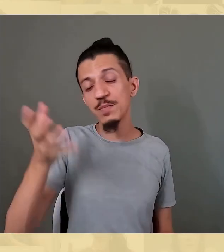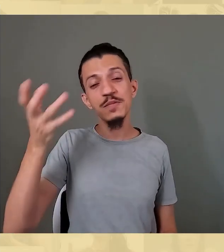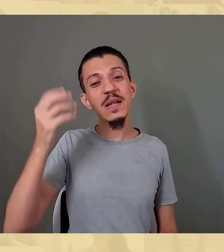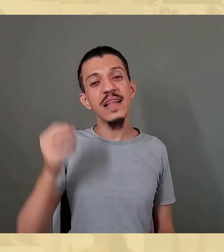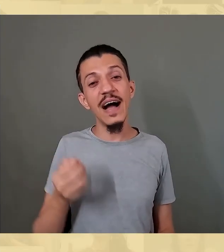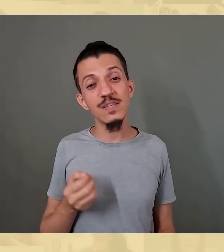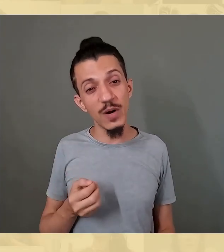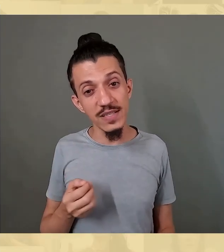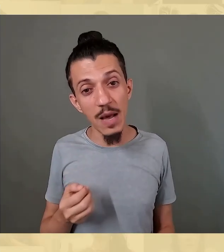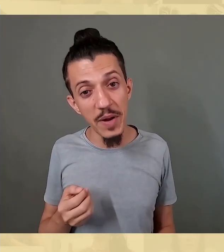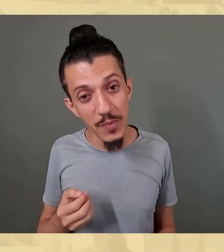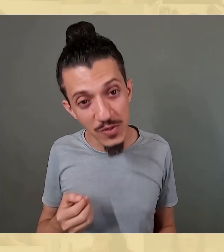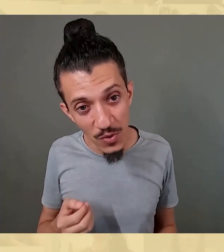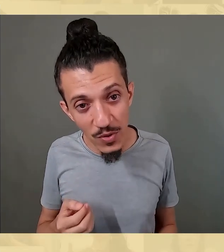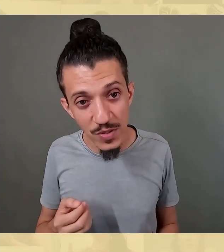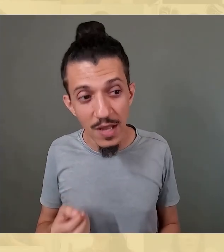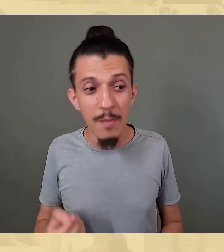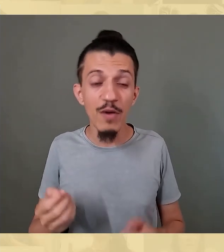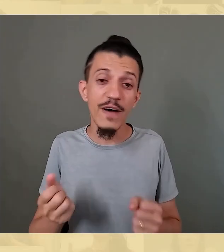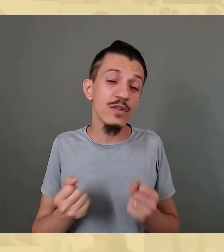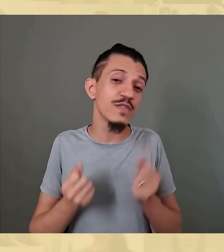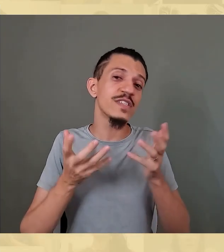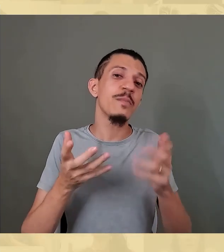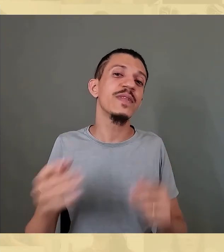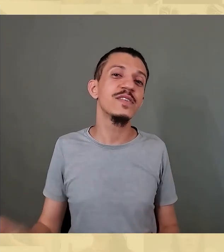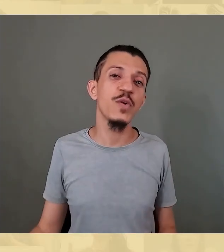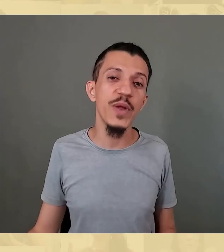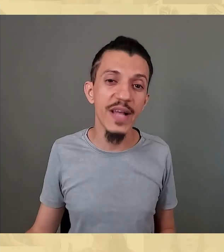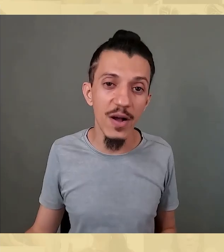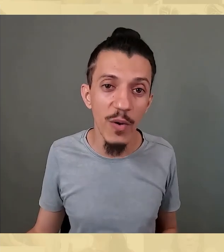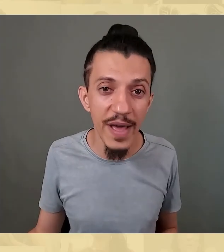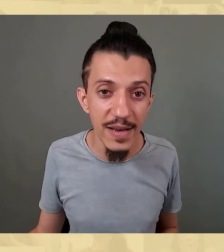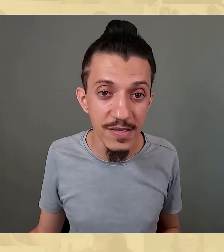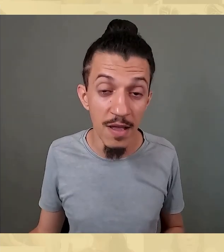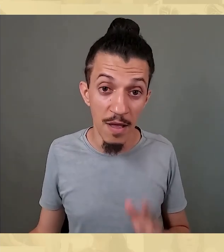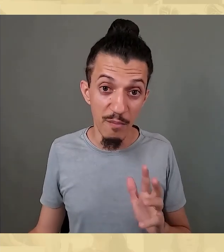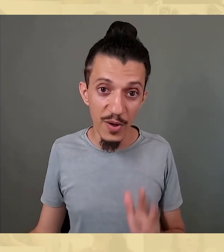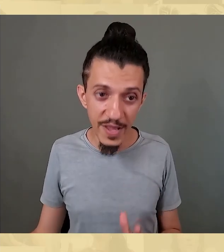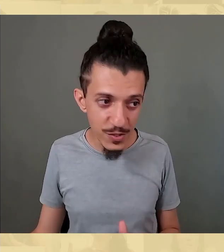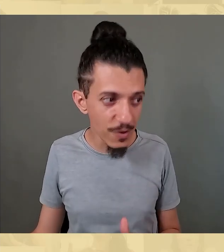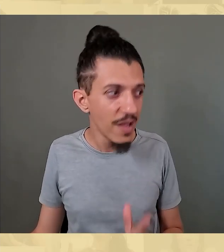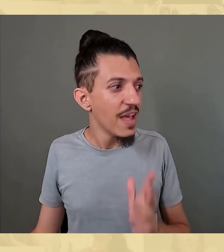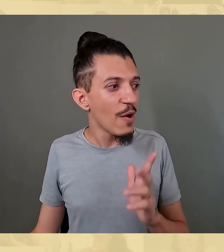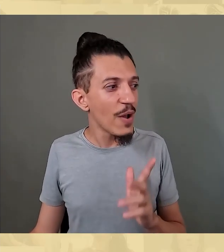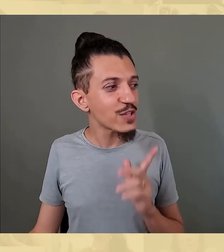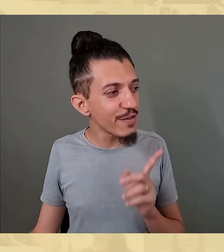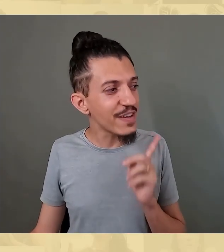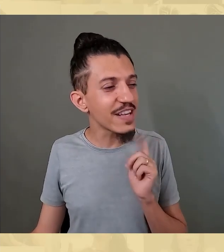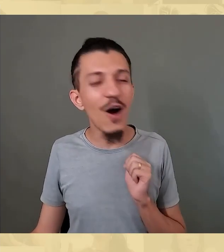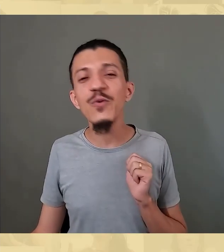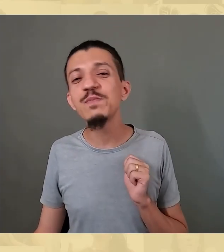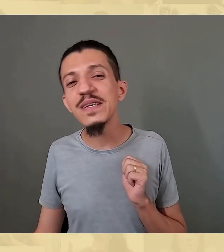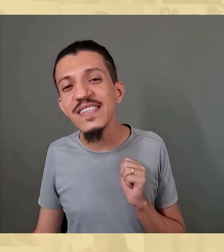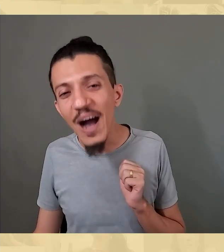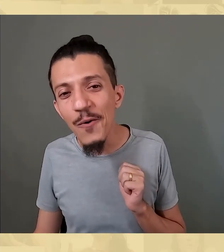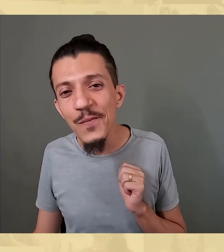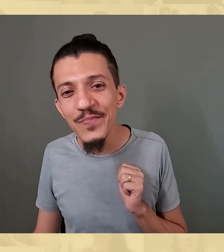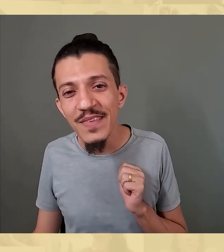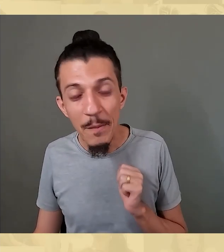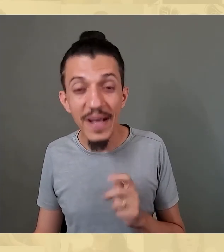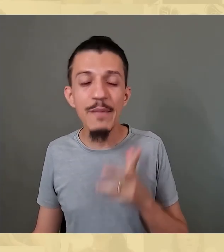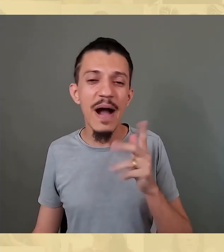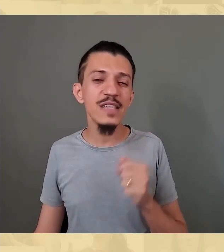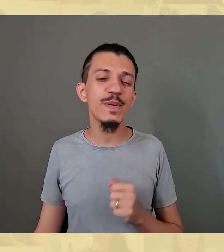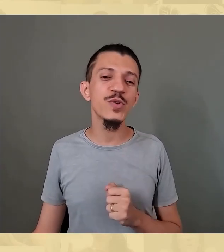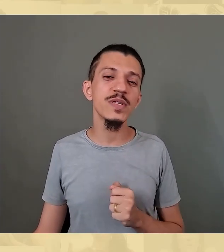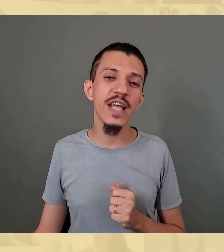novas possibilidades podem se abrir para os surdos, pelo fato de você poder se comunicar com eles. Por isso, eu resolvi fazer algo especial,